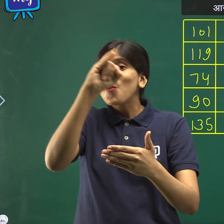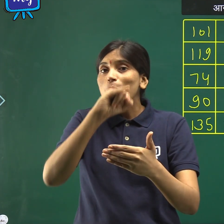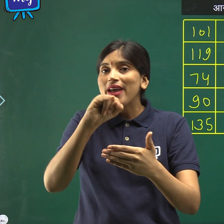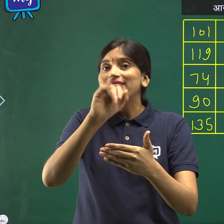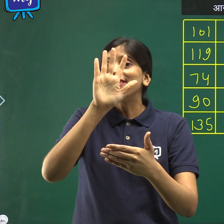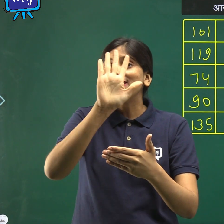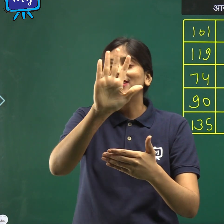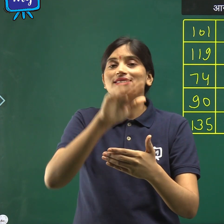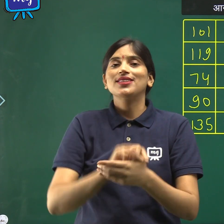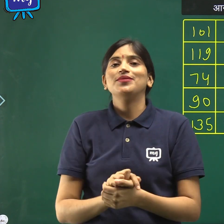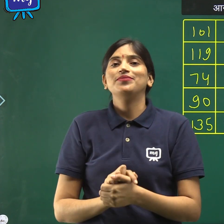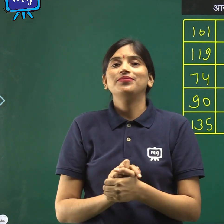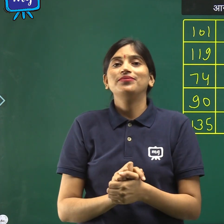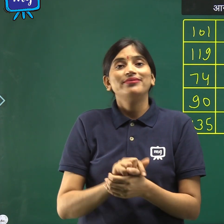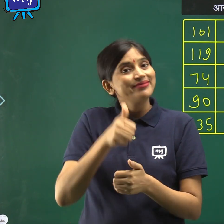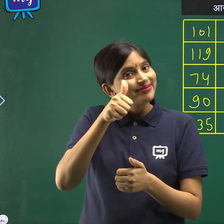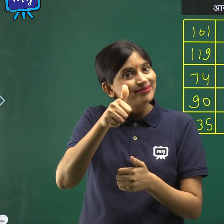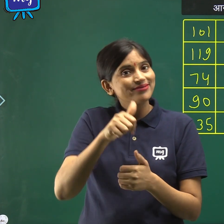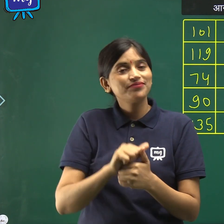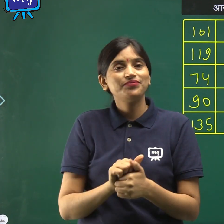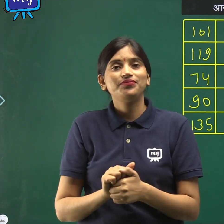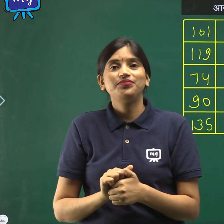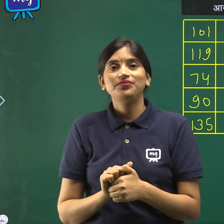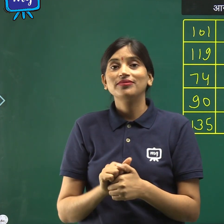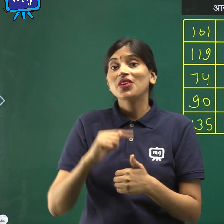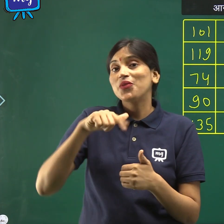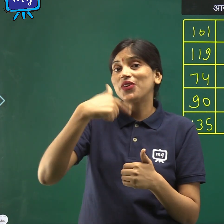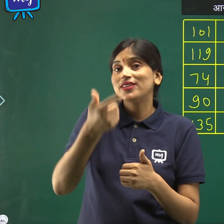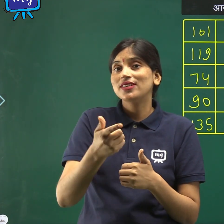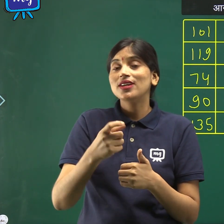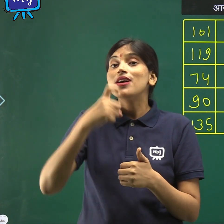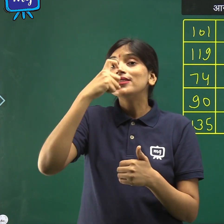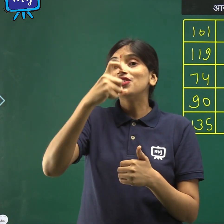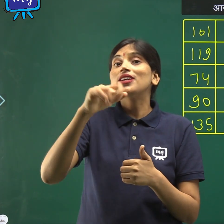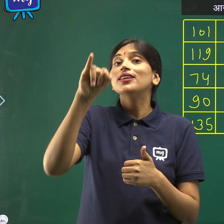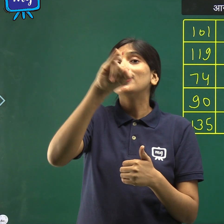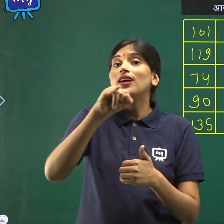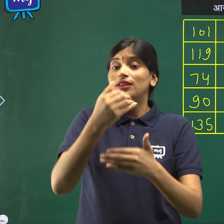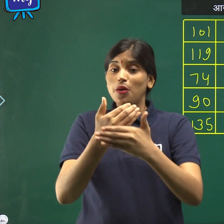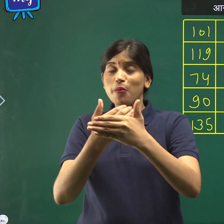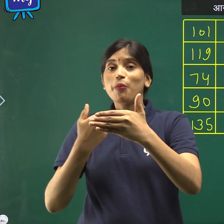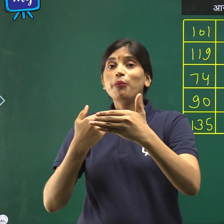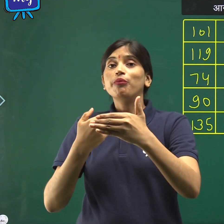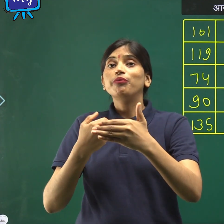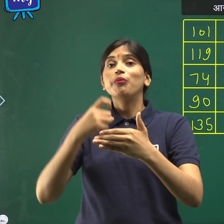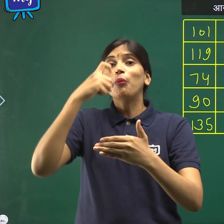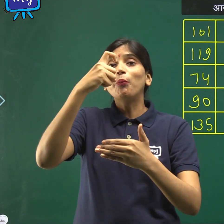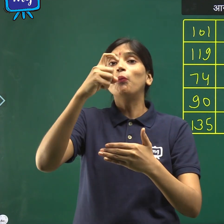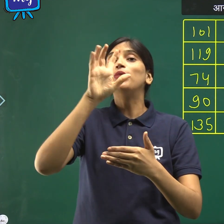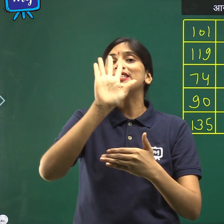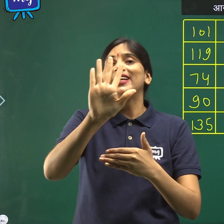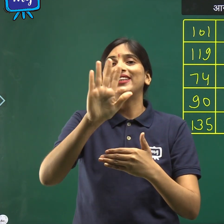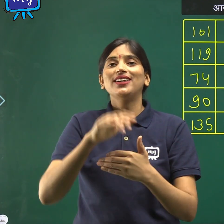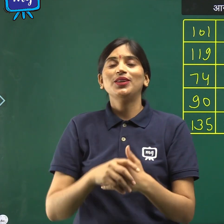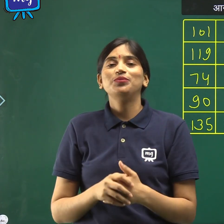65। ठीक है, फिर 76, 76 से पहले